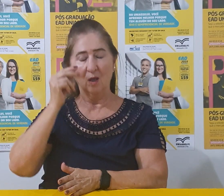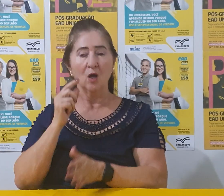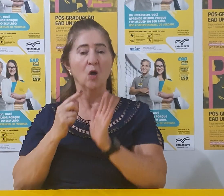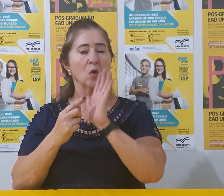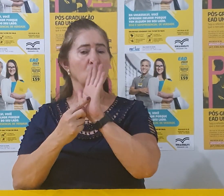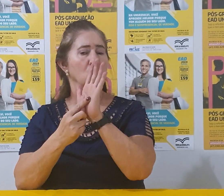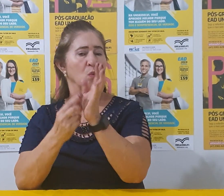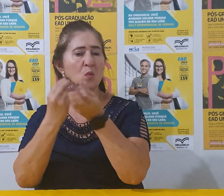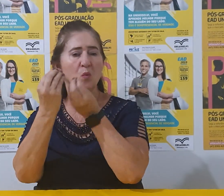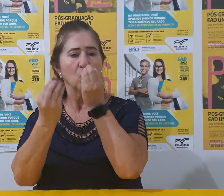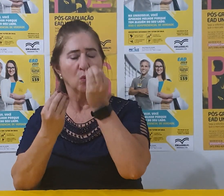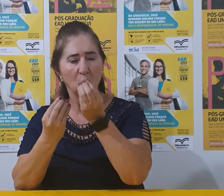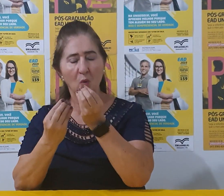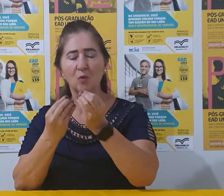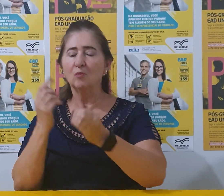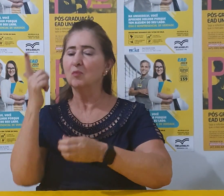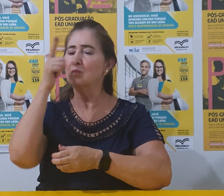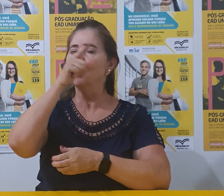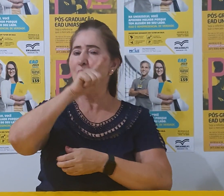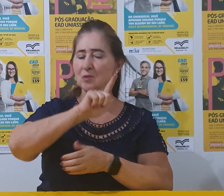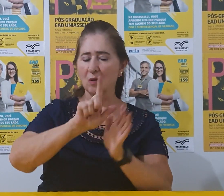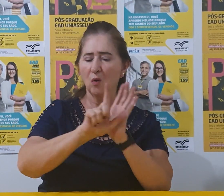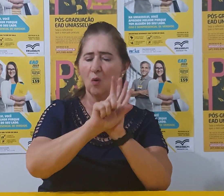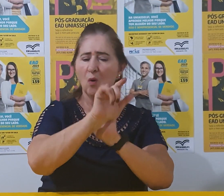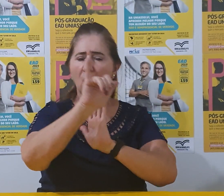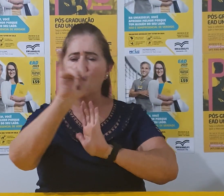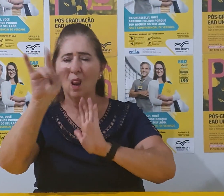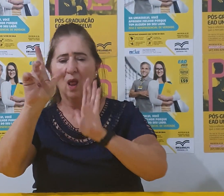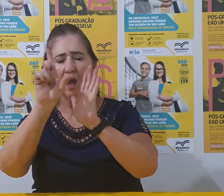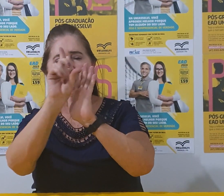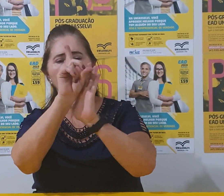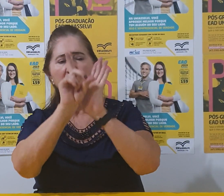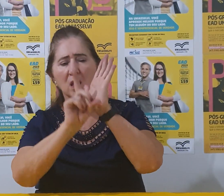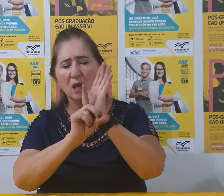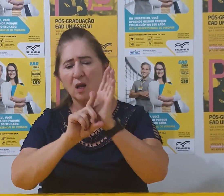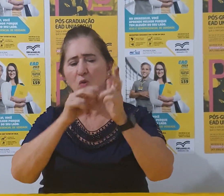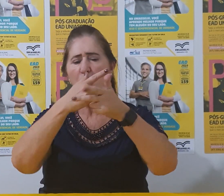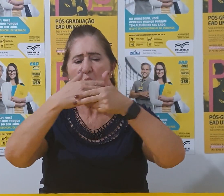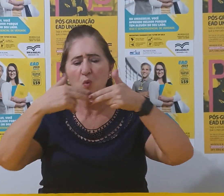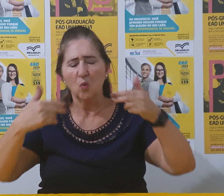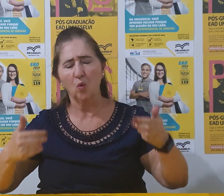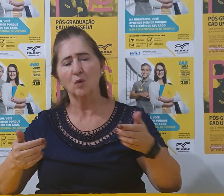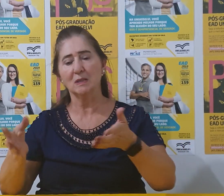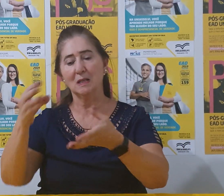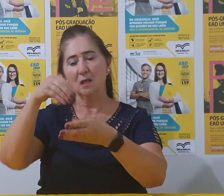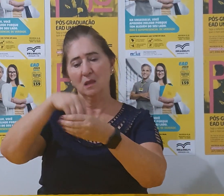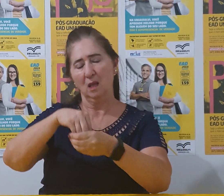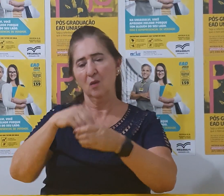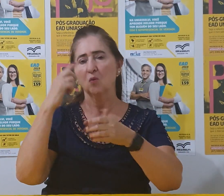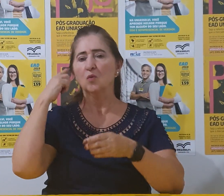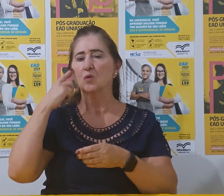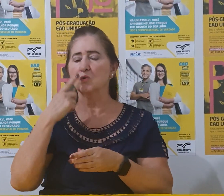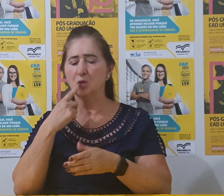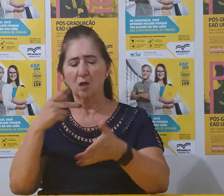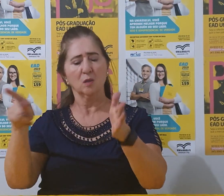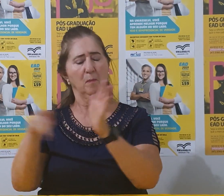diante de conquistas, leis e decretos na área da surdez, além do discurso pela educação inclusiva,